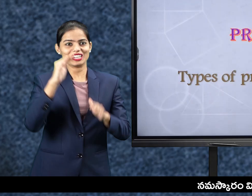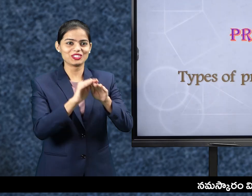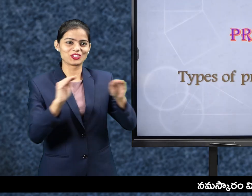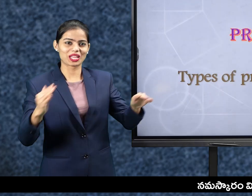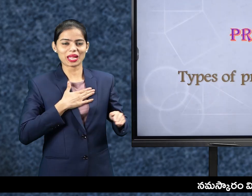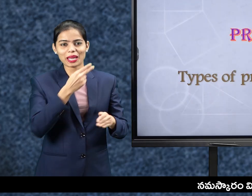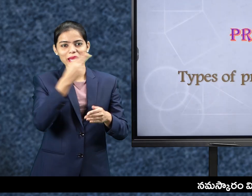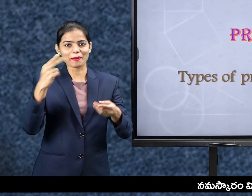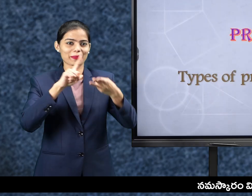హలో స్టూడెంట్స్,